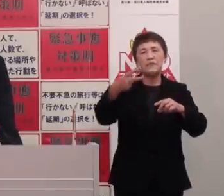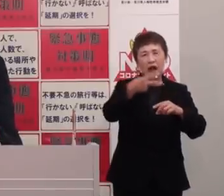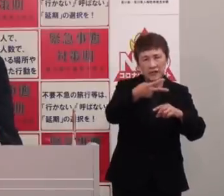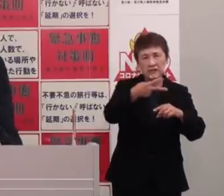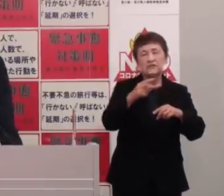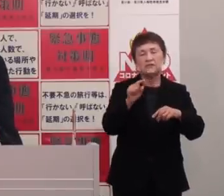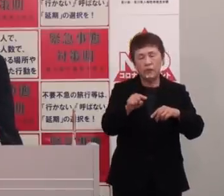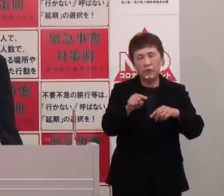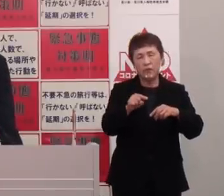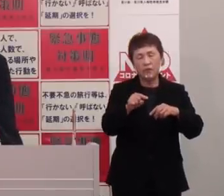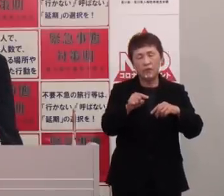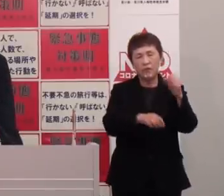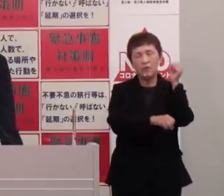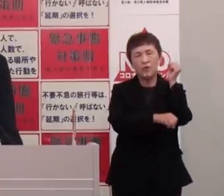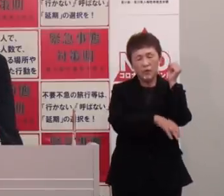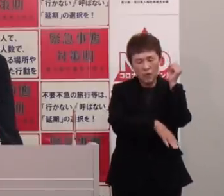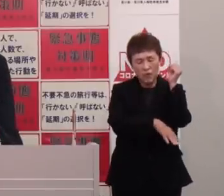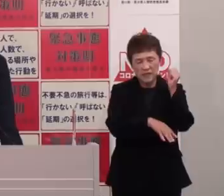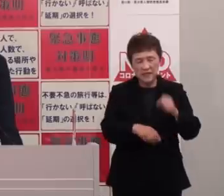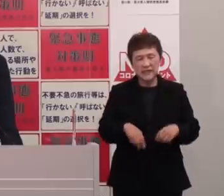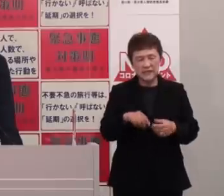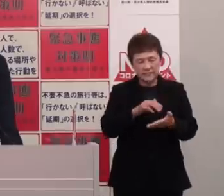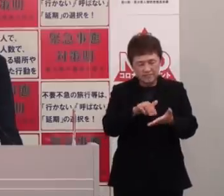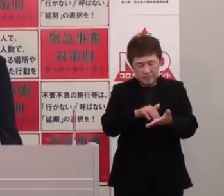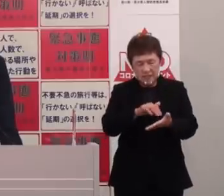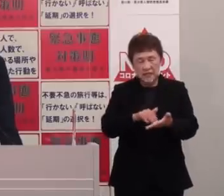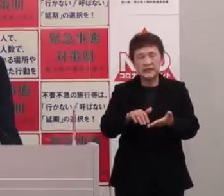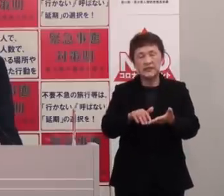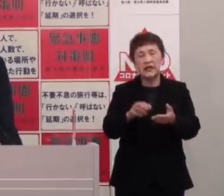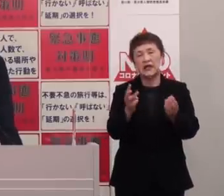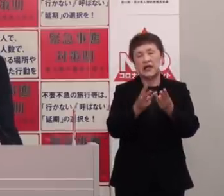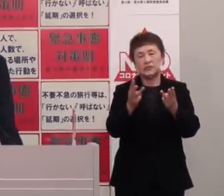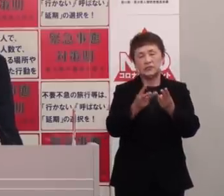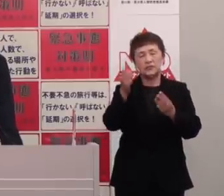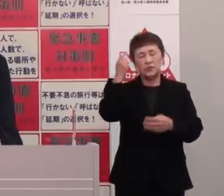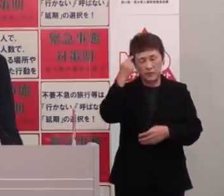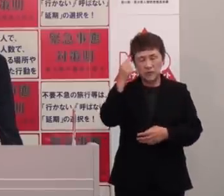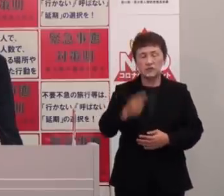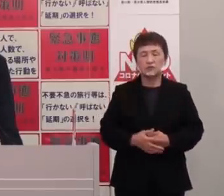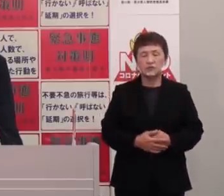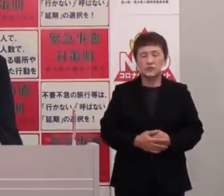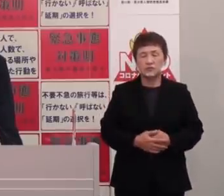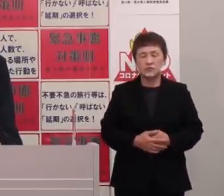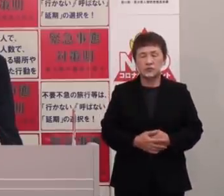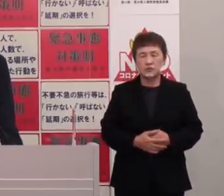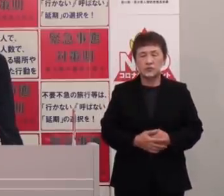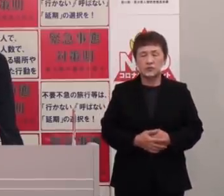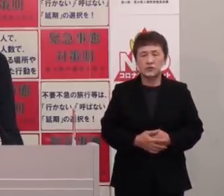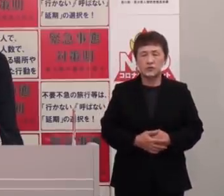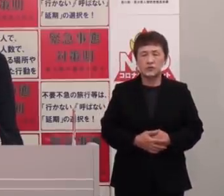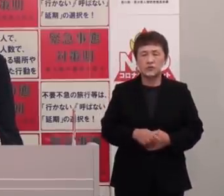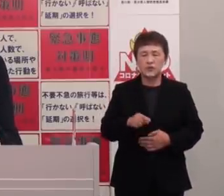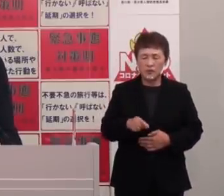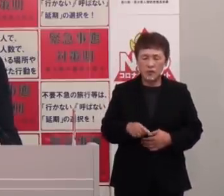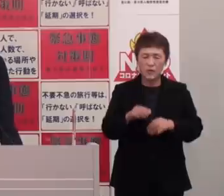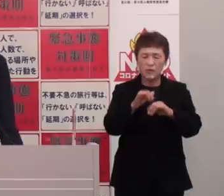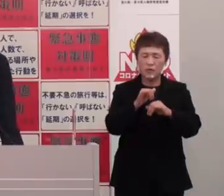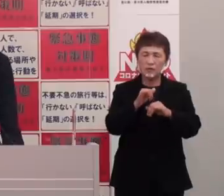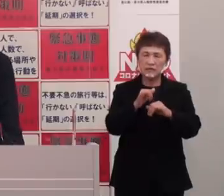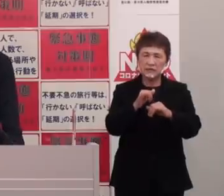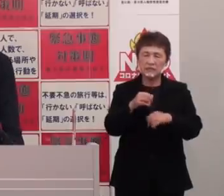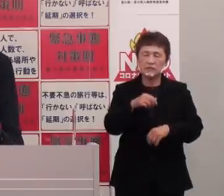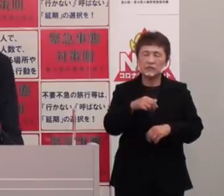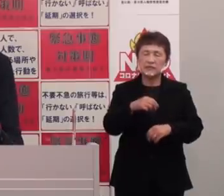で弾いている数字だったと思います。そこで人員まで含めてです